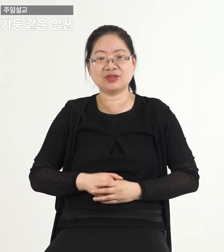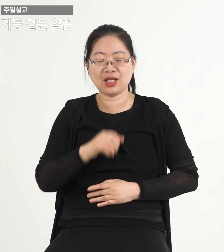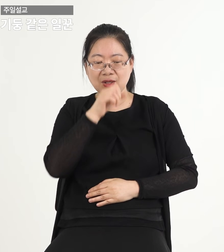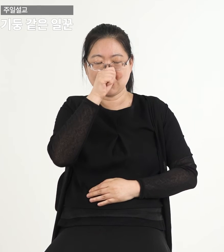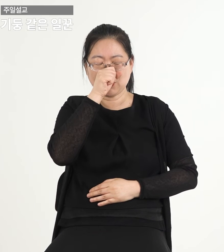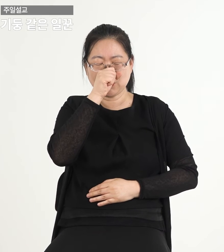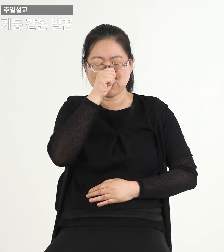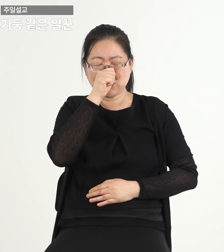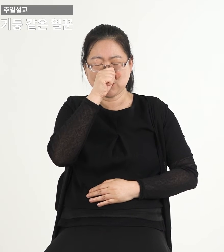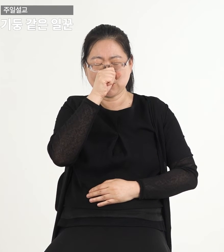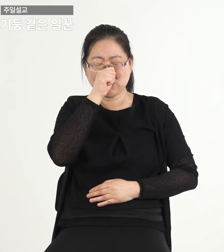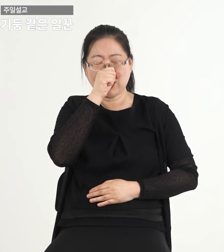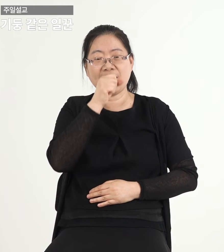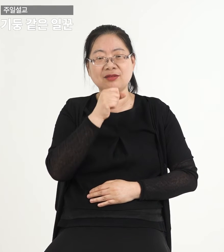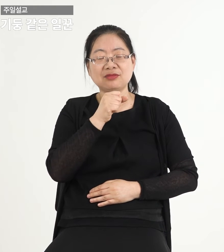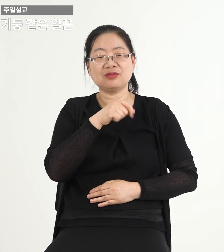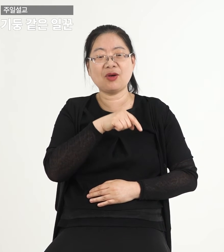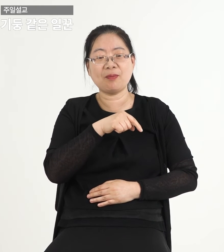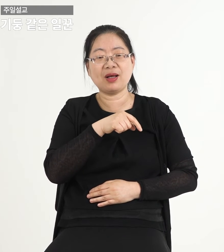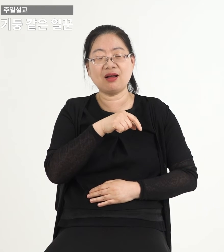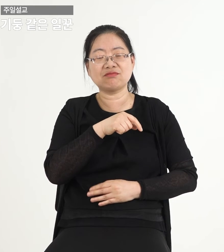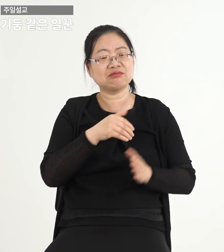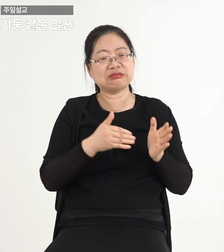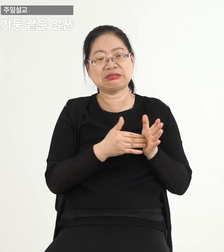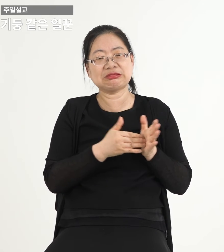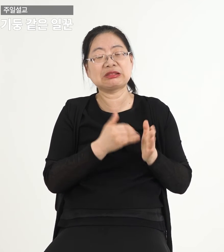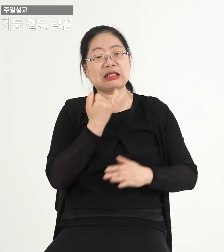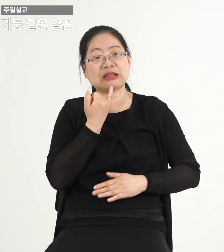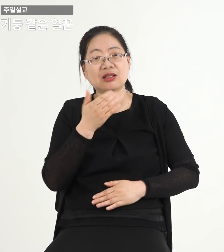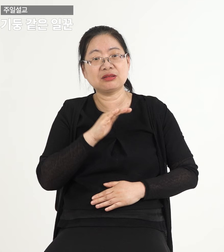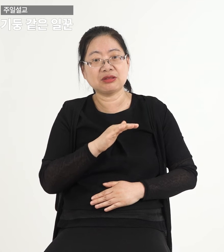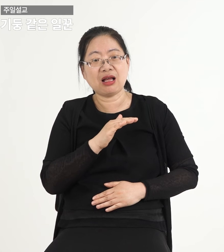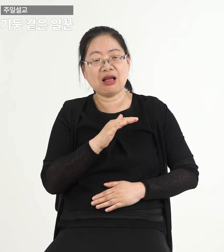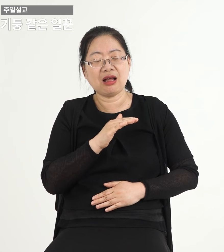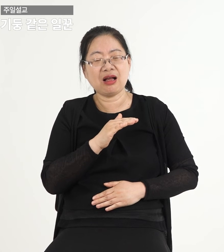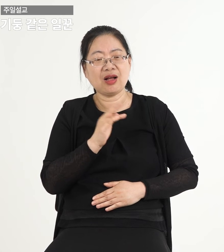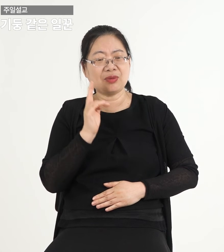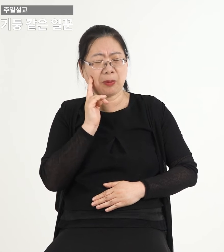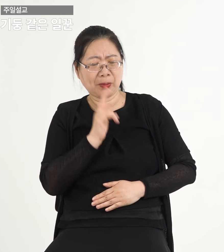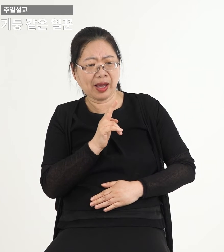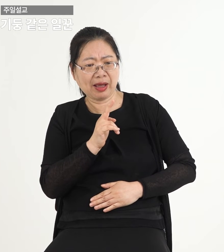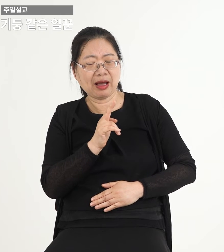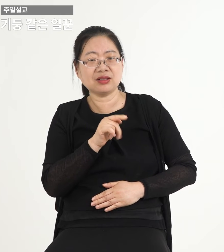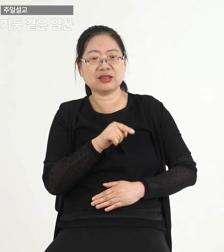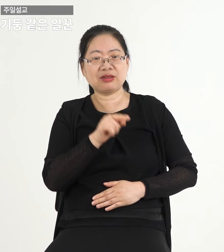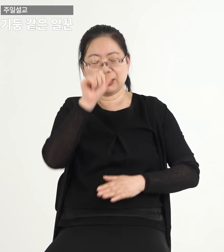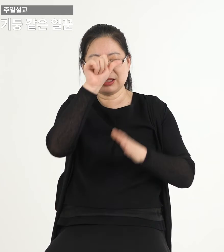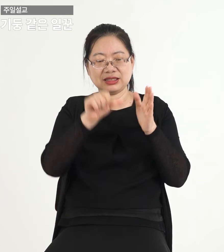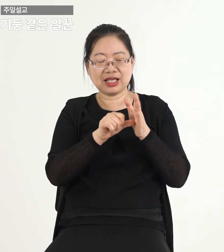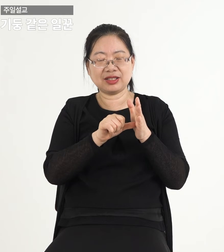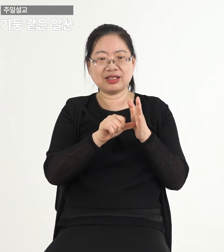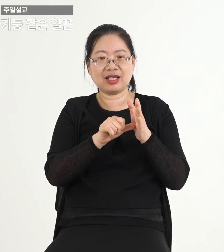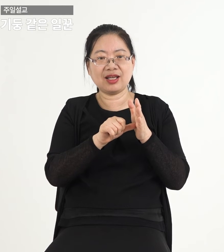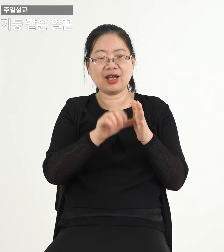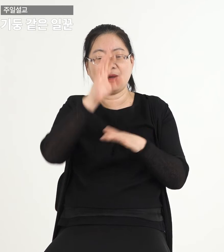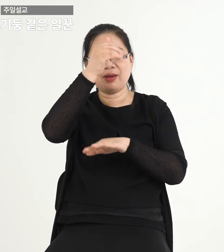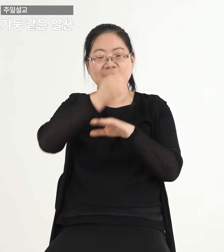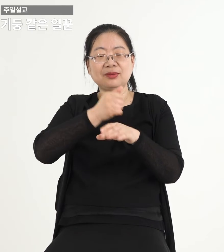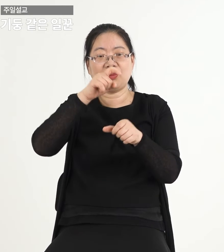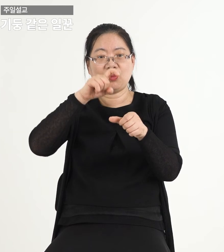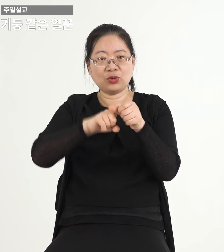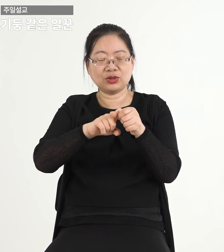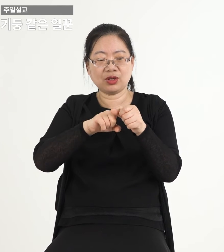머물면 되는데 이게 조금 선이 넘어가면 그것이 궁극적인 인생의 목적이 될